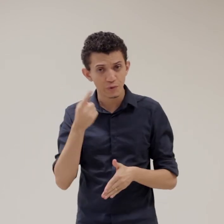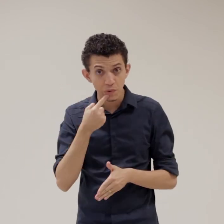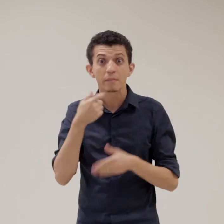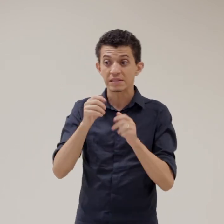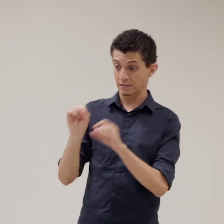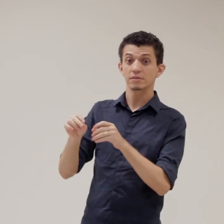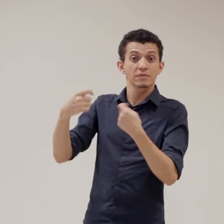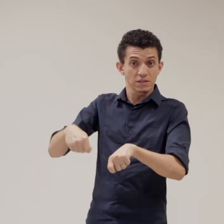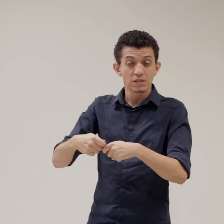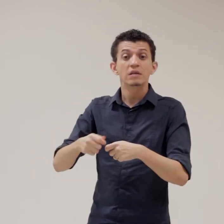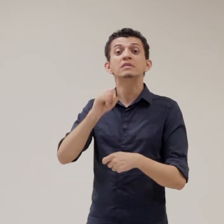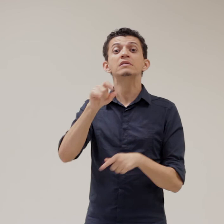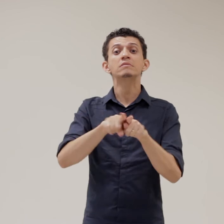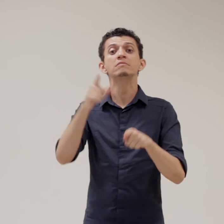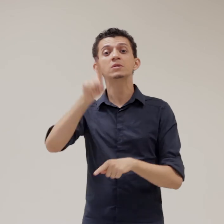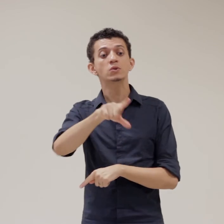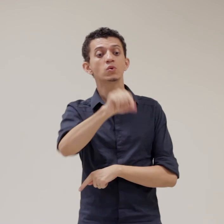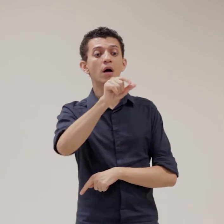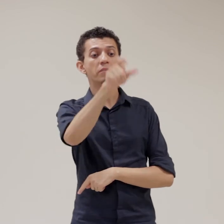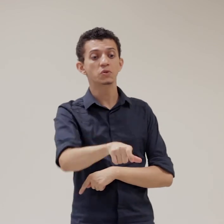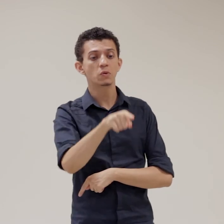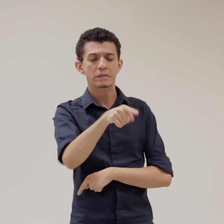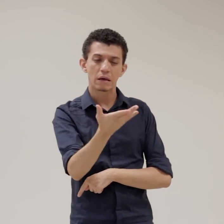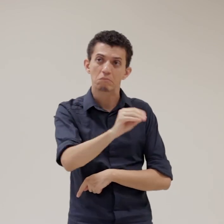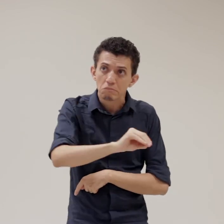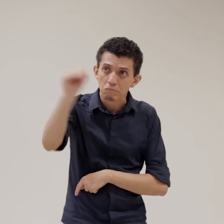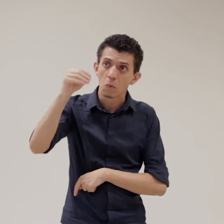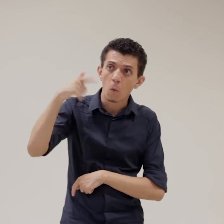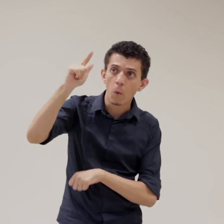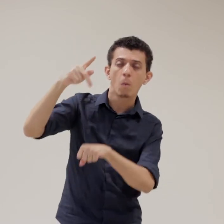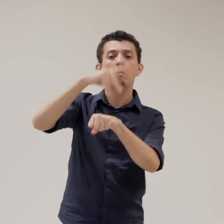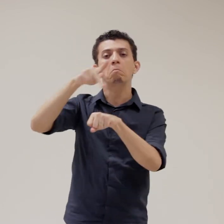acessibilidade, acompanhando com diligência e discipulando com responsabilidade.